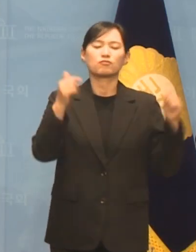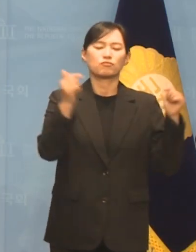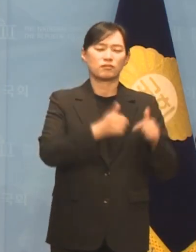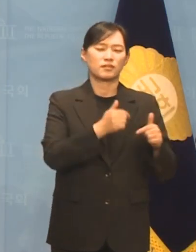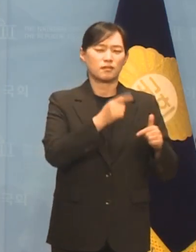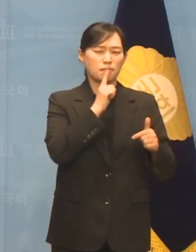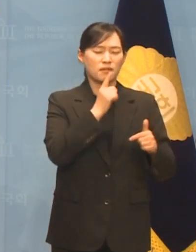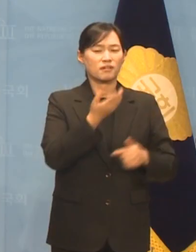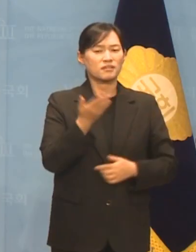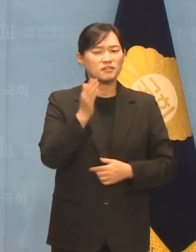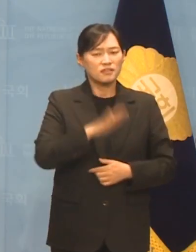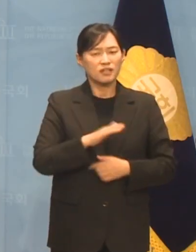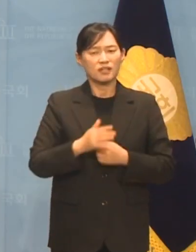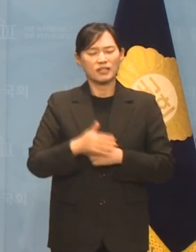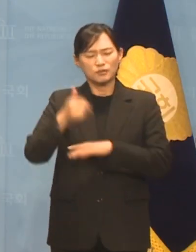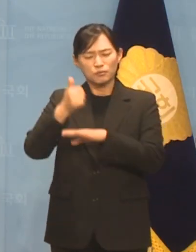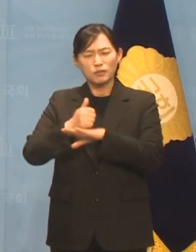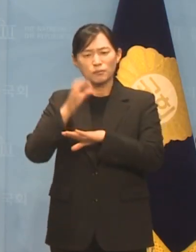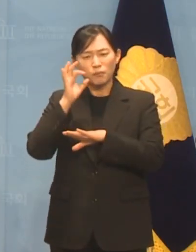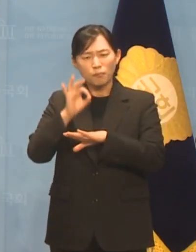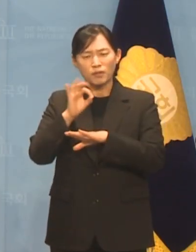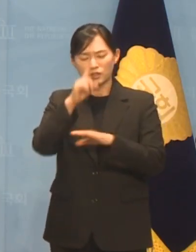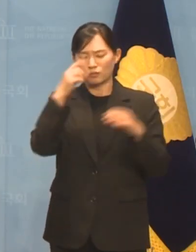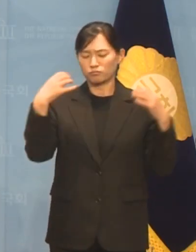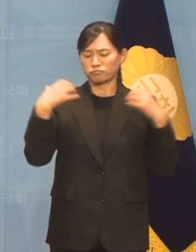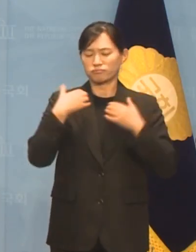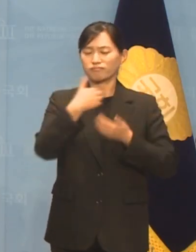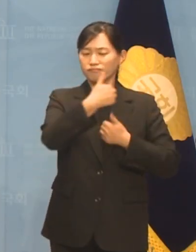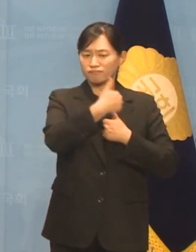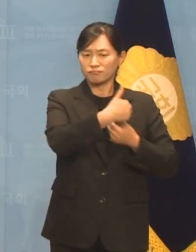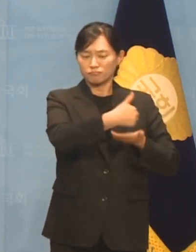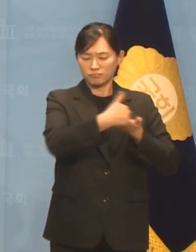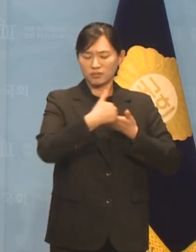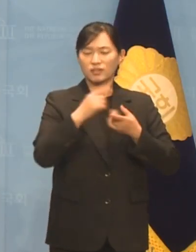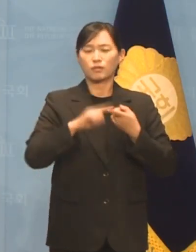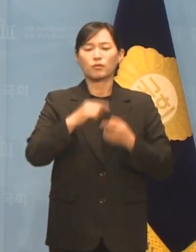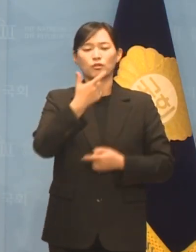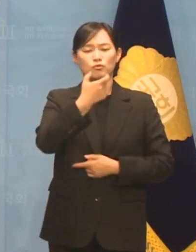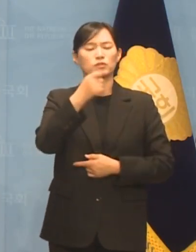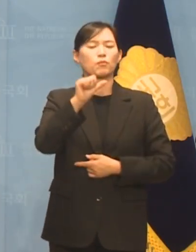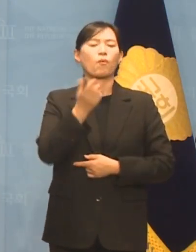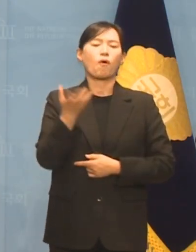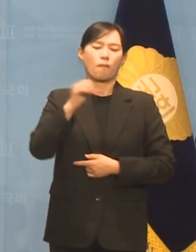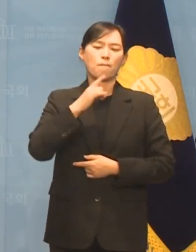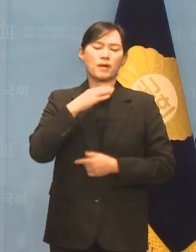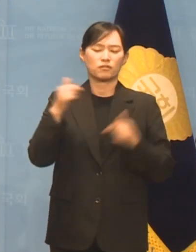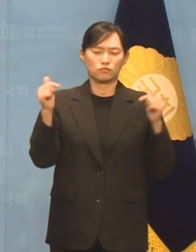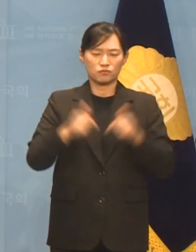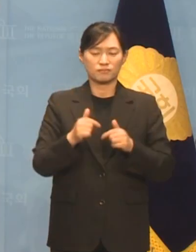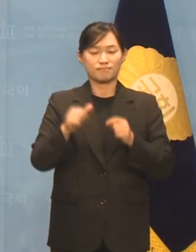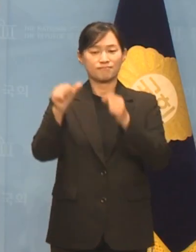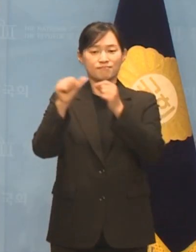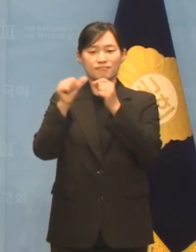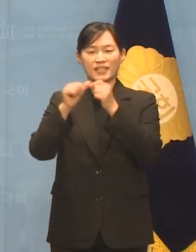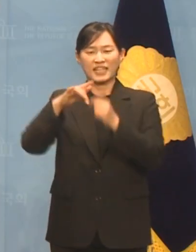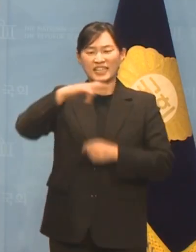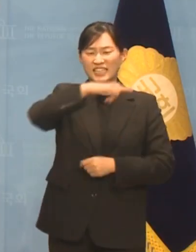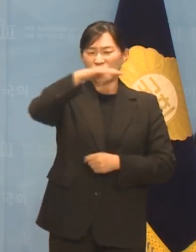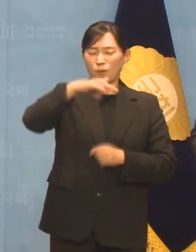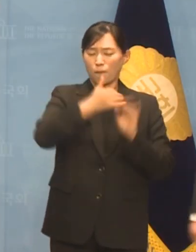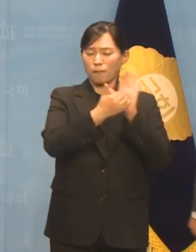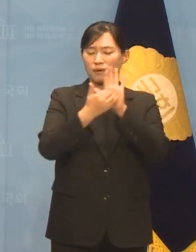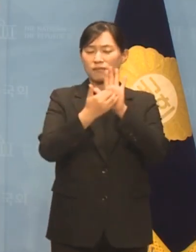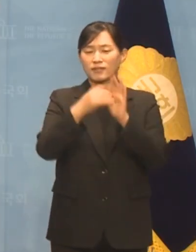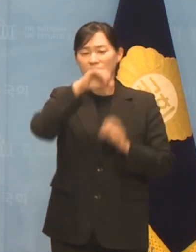삭감되었다고 강조했으나 최종적으로 정부 요청에 따라 65억 원만 삭감되었습니다. 다섯째, 드론 방어